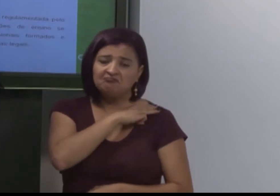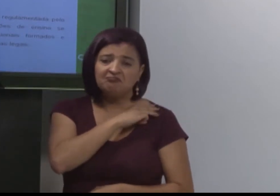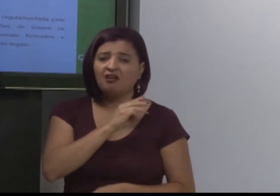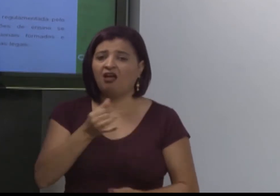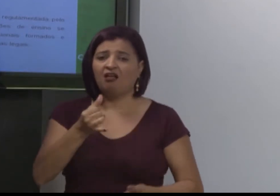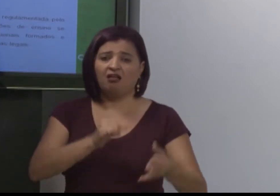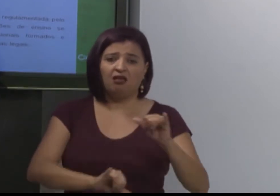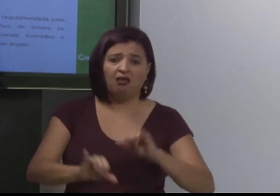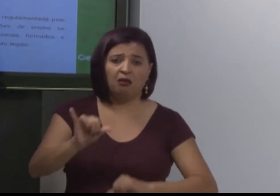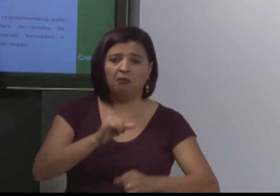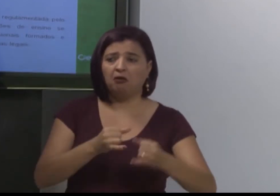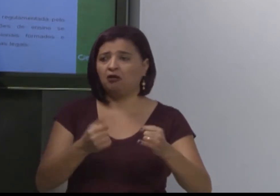surdas? Não.